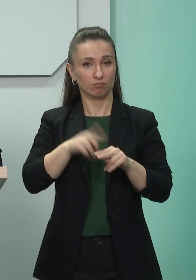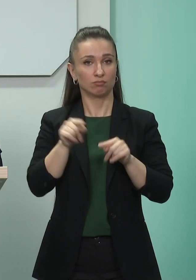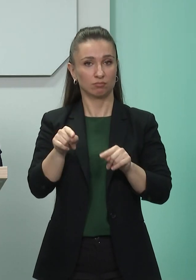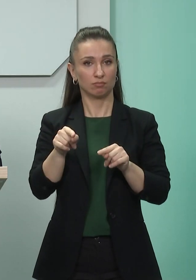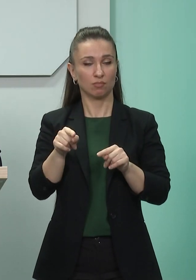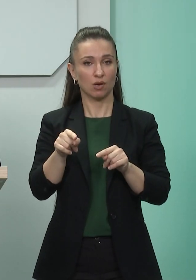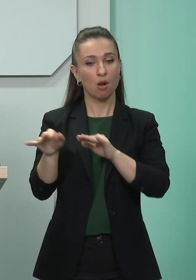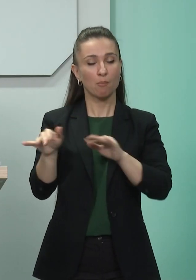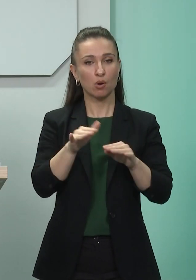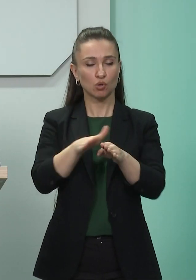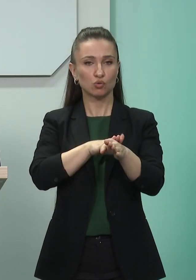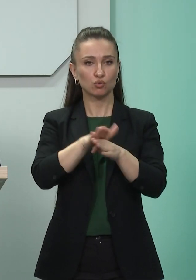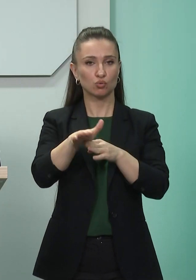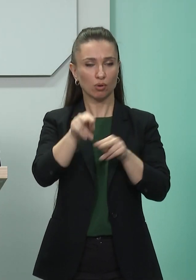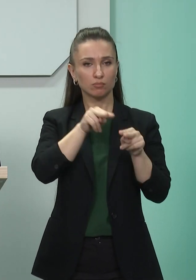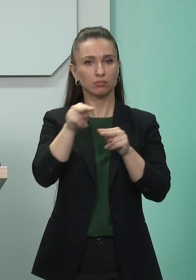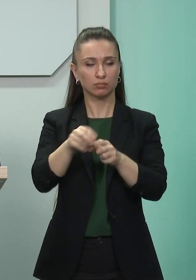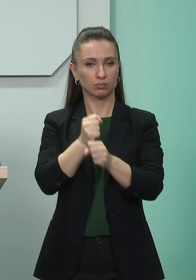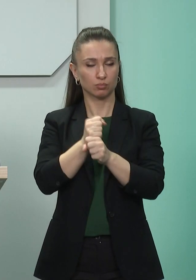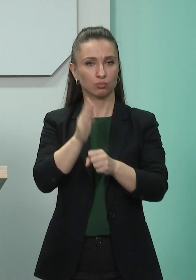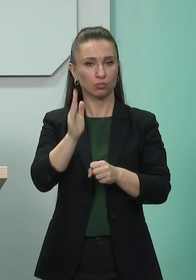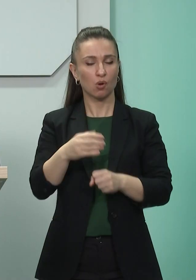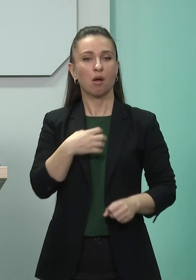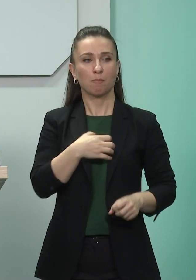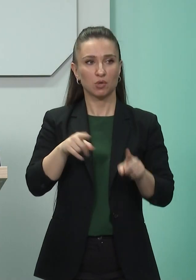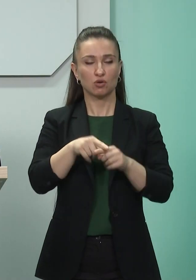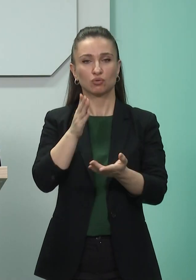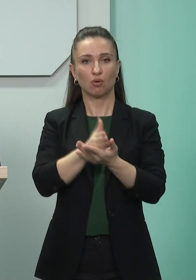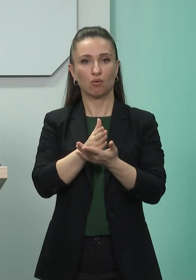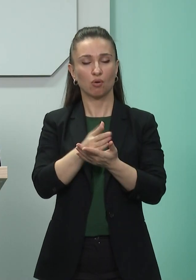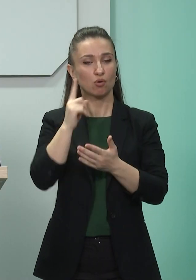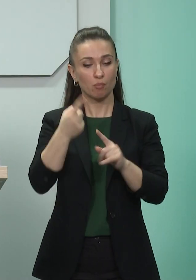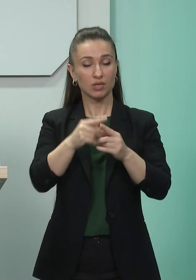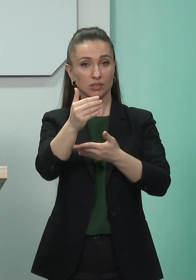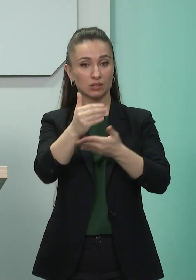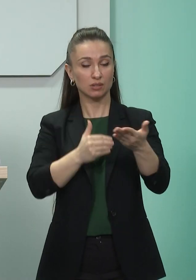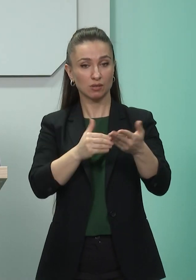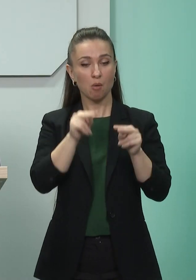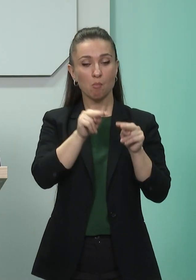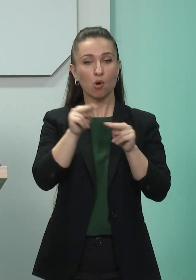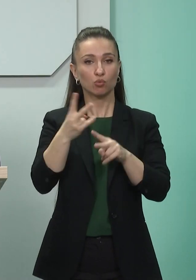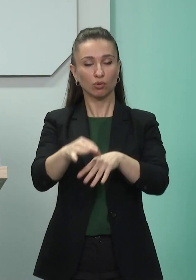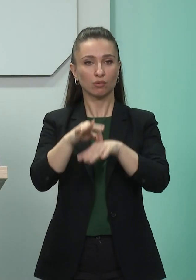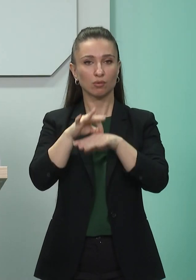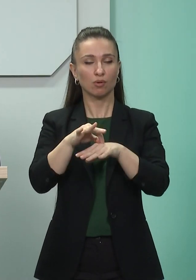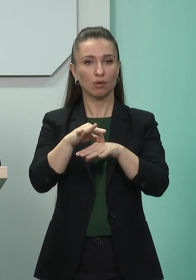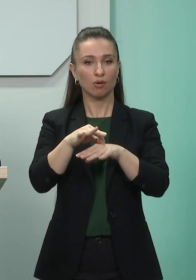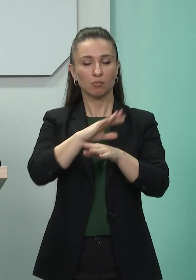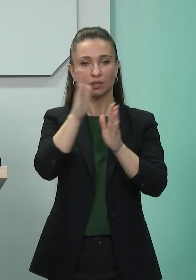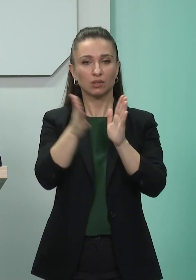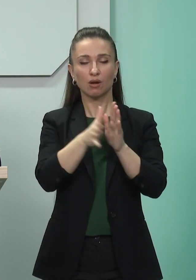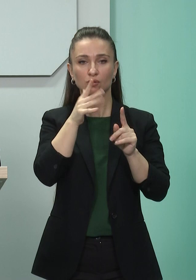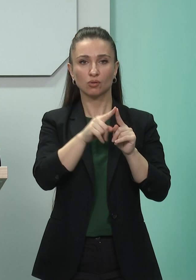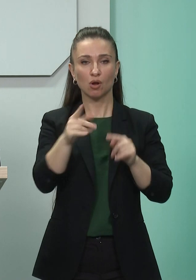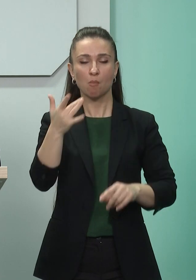მიუხედავად იმისა, რომ პროცესი სრულად აუდიტირებადია. მნიშვნელოვანია, რომ სიების მონიტორინგი მიმდინარეობს მთელი წლის